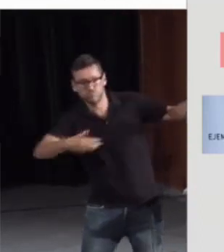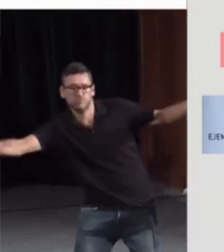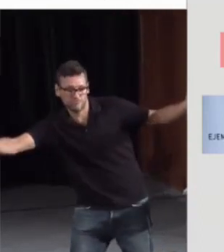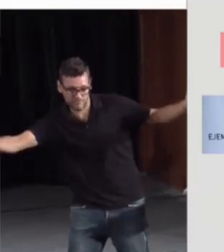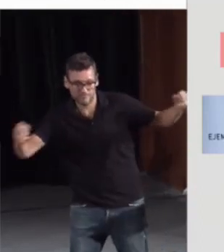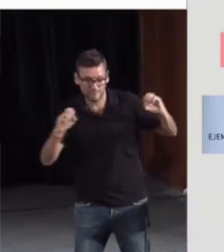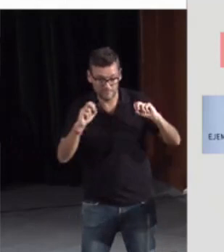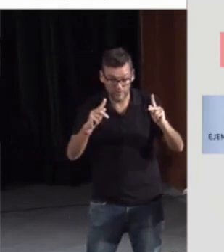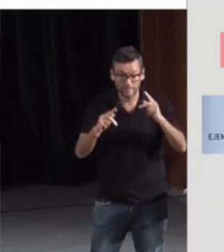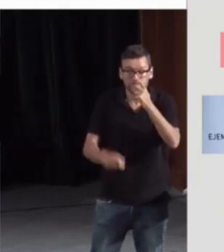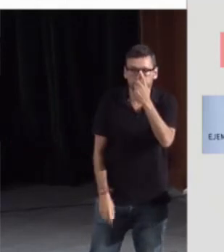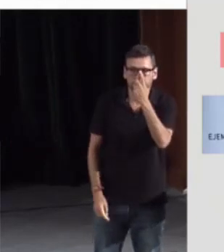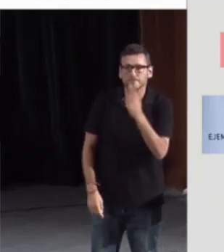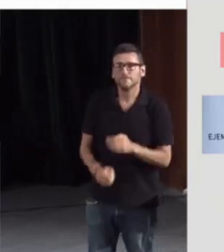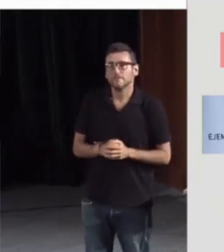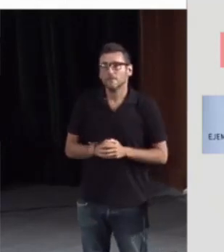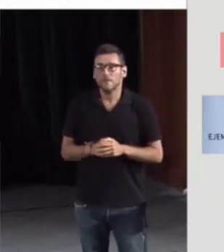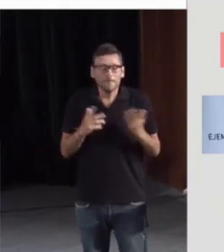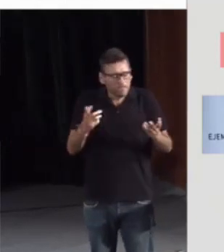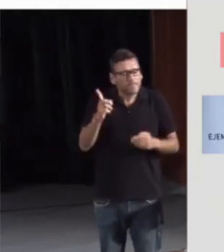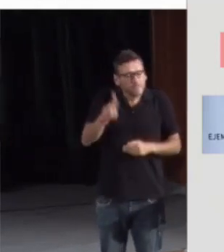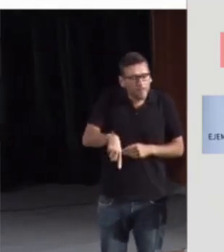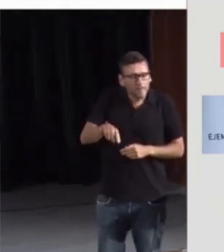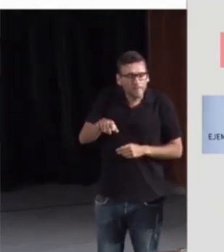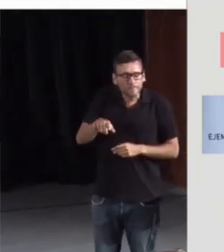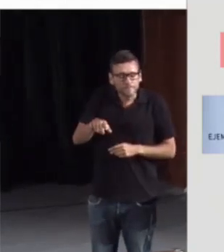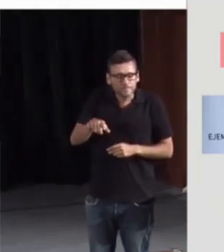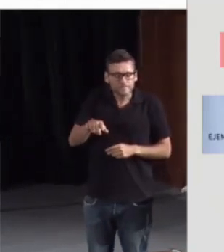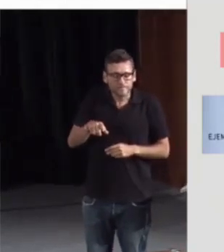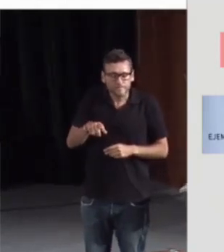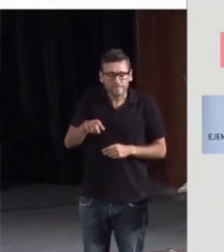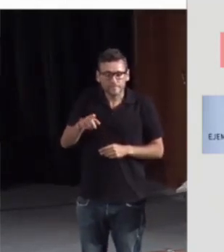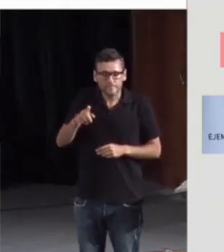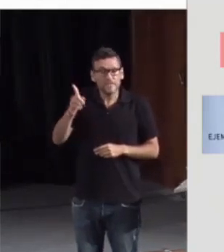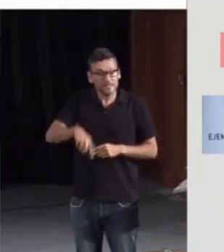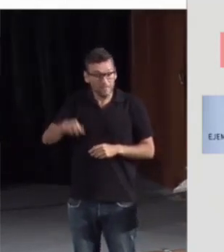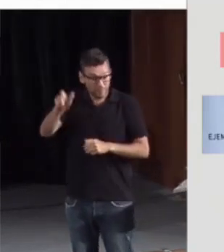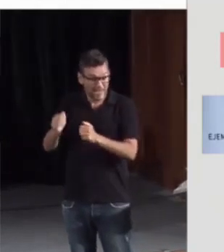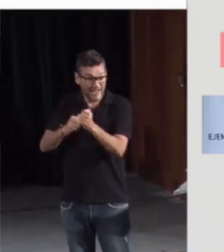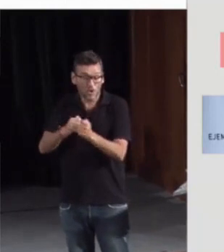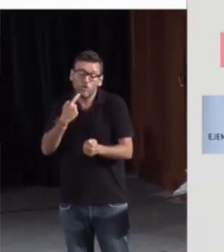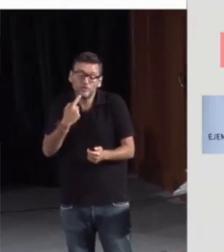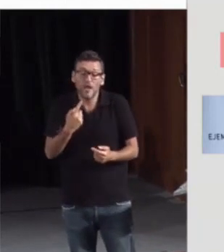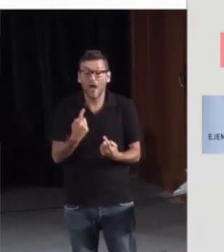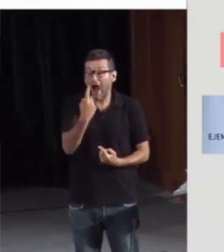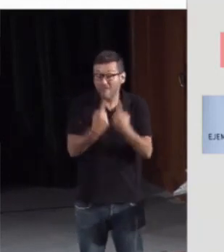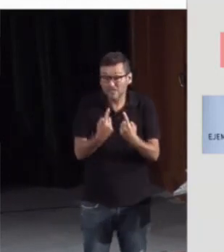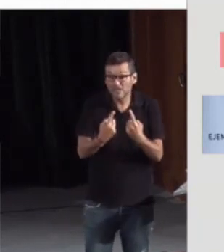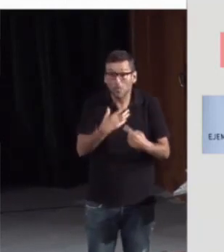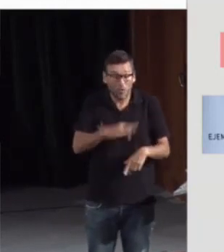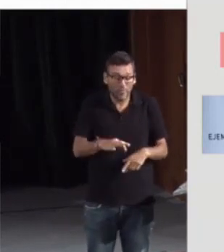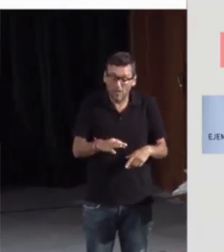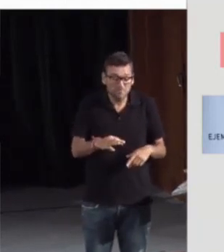Se hace el signado del condicional ejemplo, una pausa y luego el resto de la información.